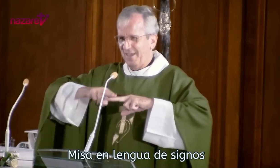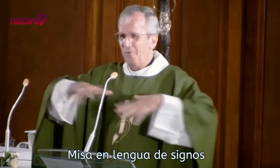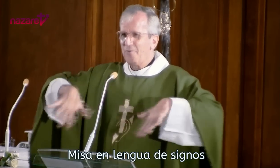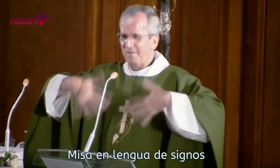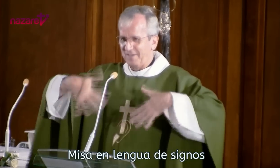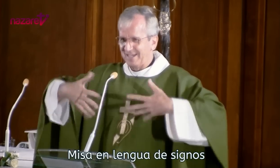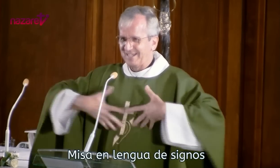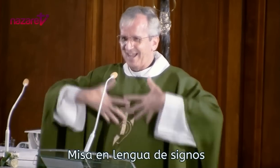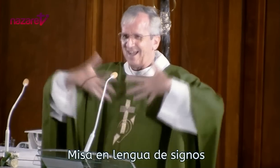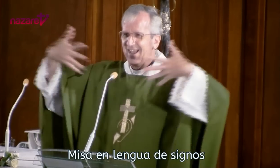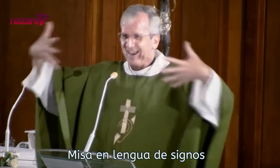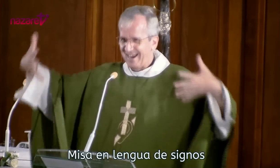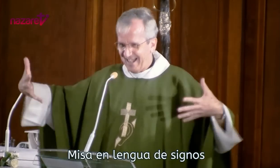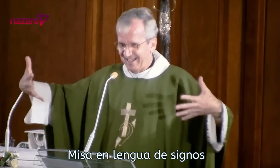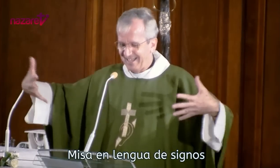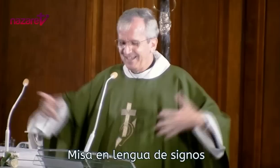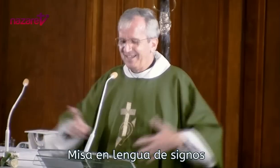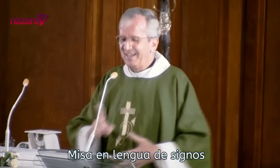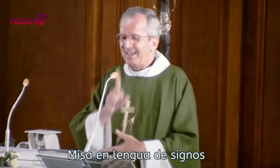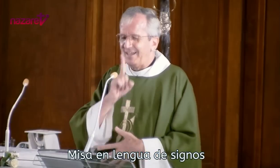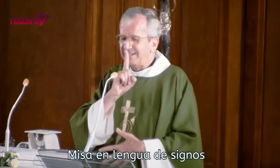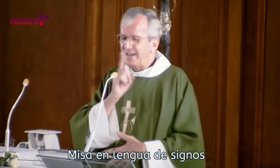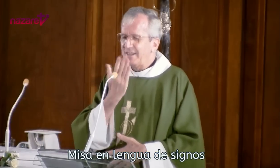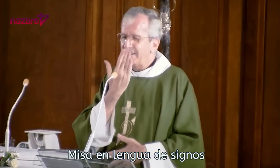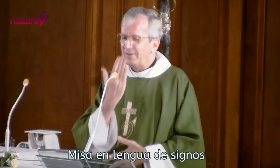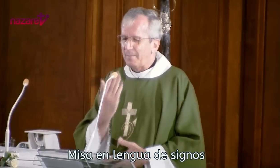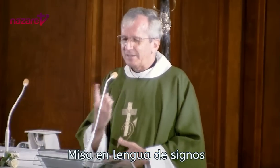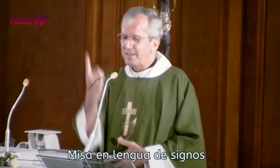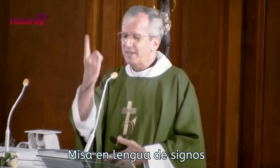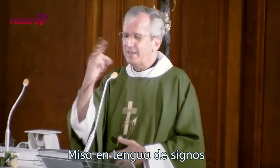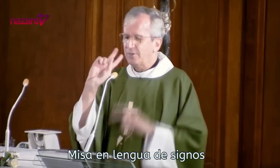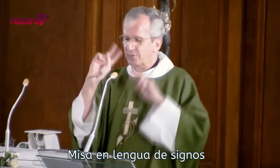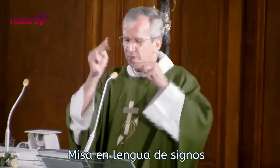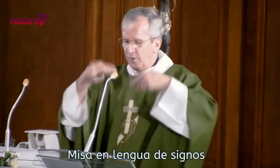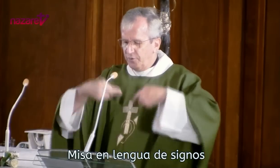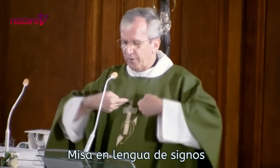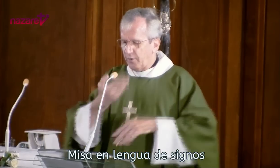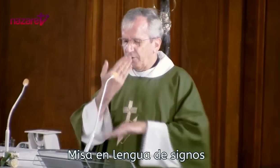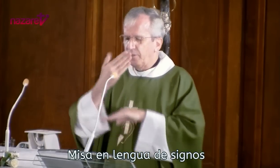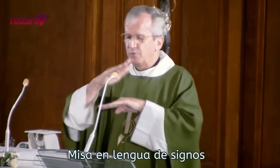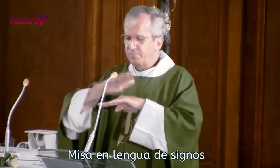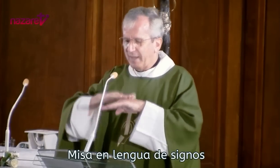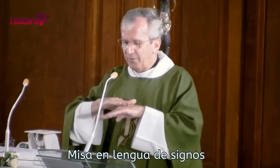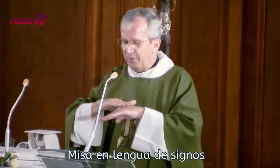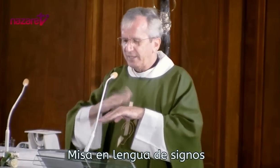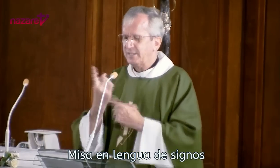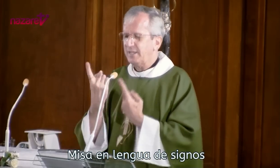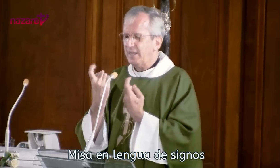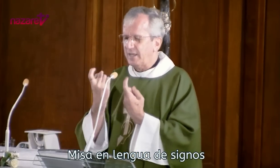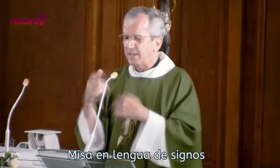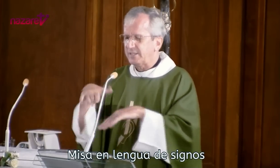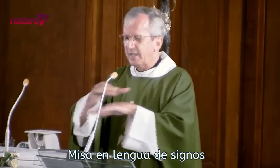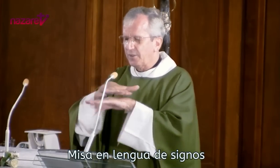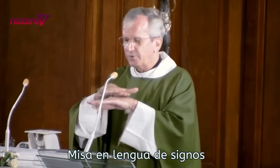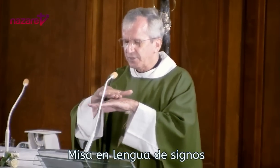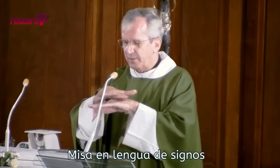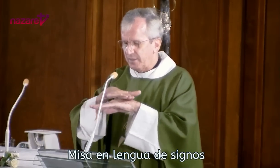una fiesta grande. En silencio, en la presencia de Dios, nos reconocemos pecadores y necesitados de